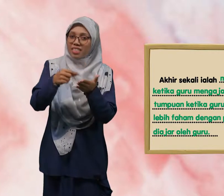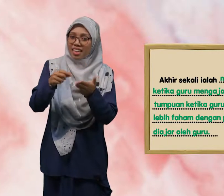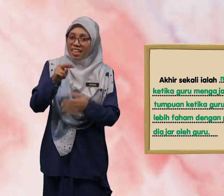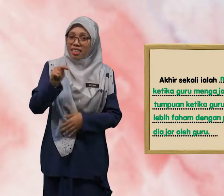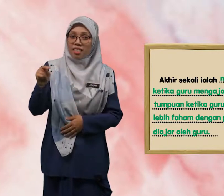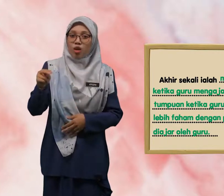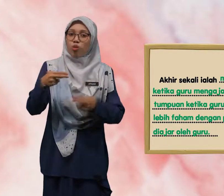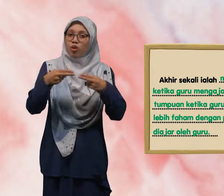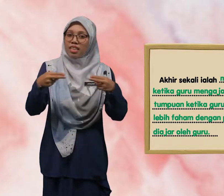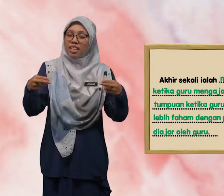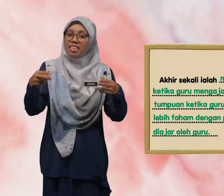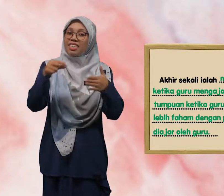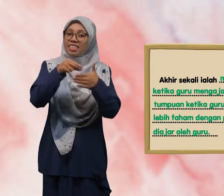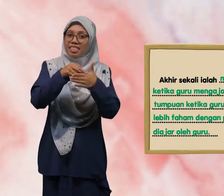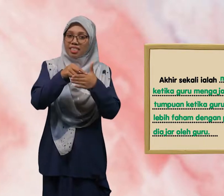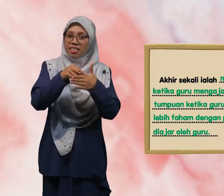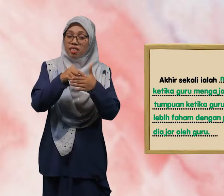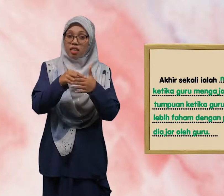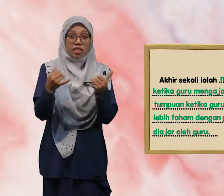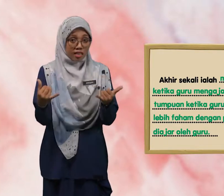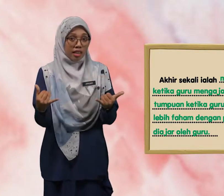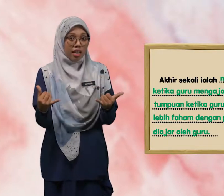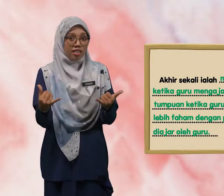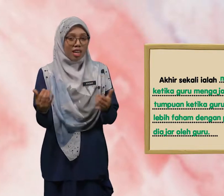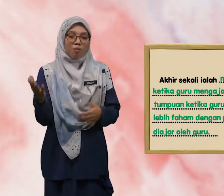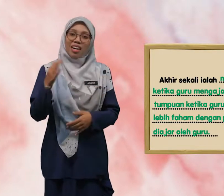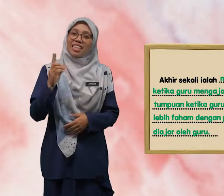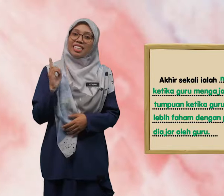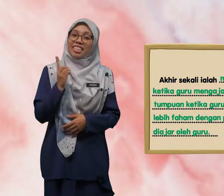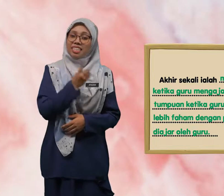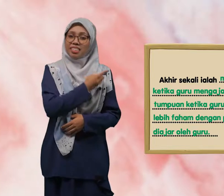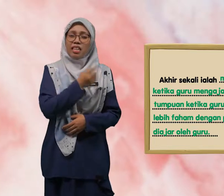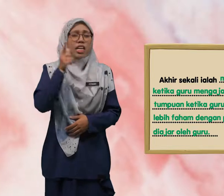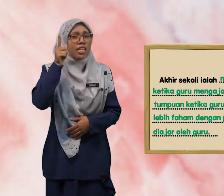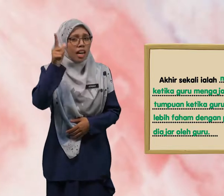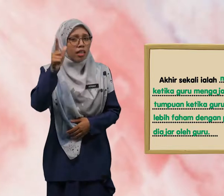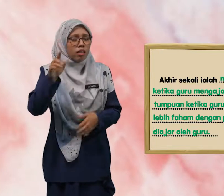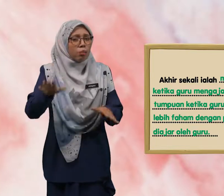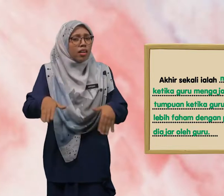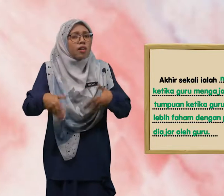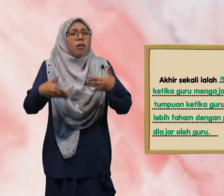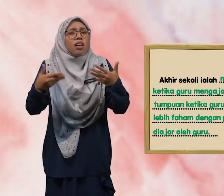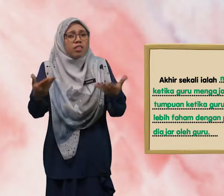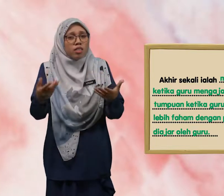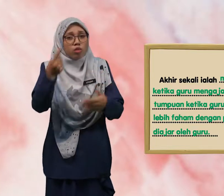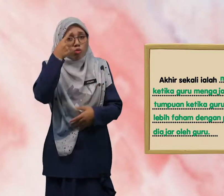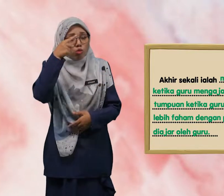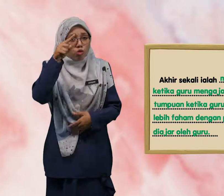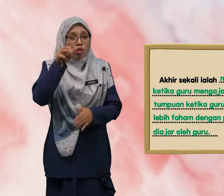design uraian isi Sekarang mari kita lihat bagaimana untuk